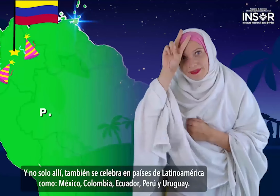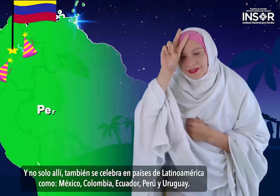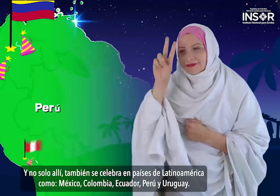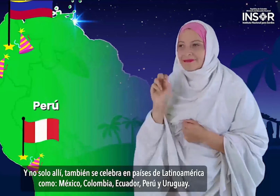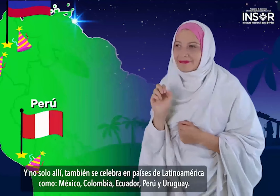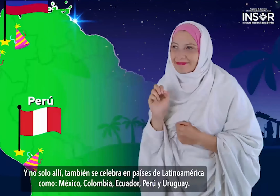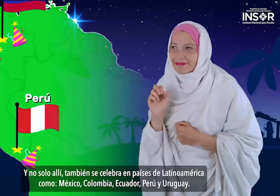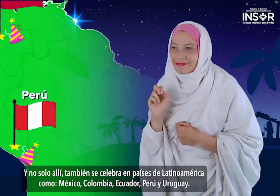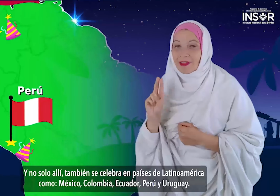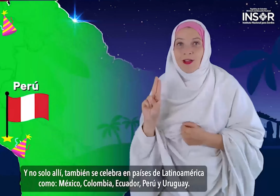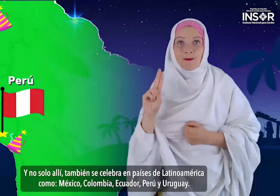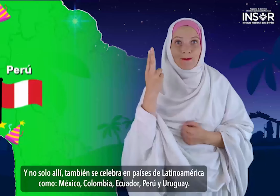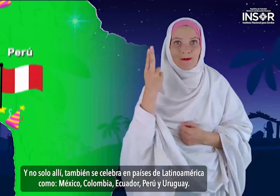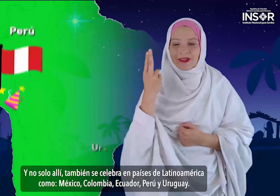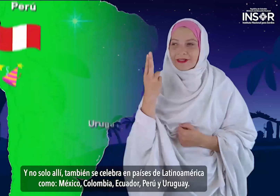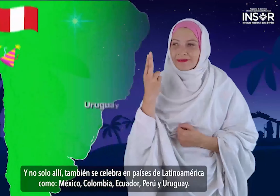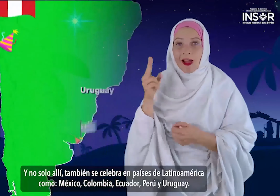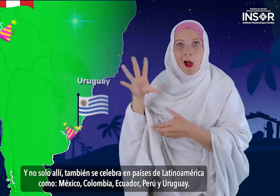Perú y Uruguay.